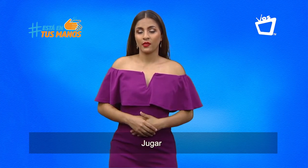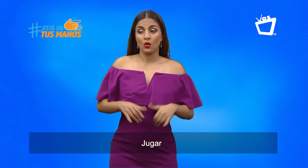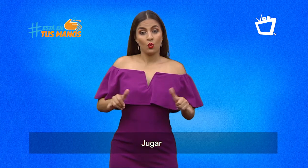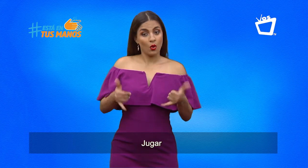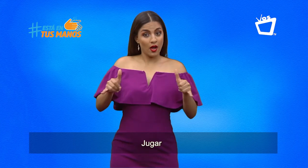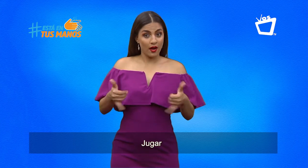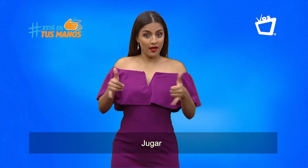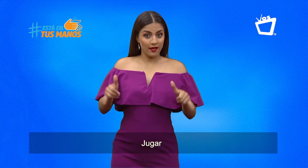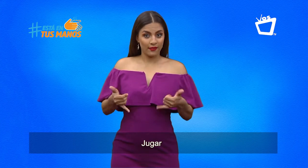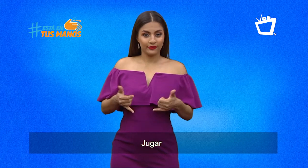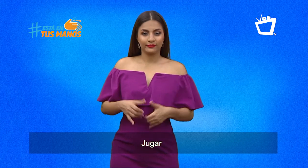jugar